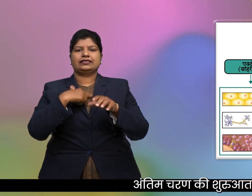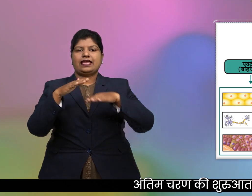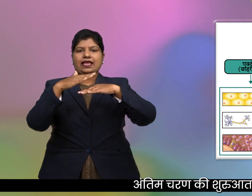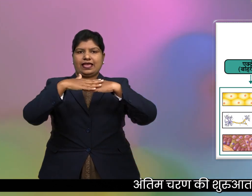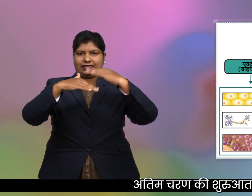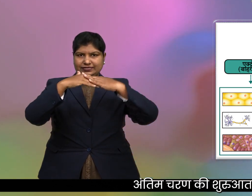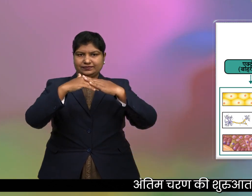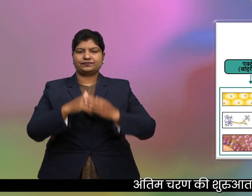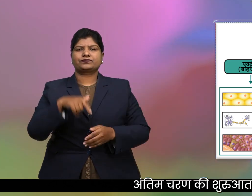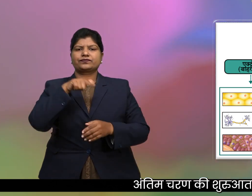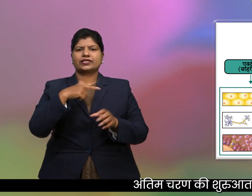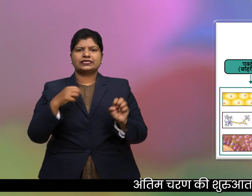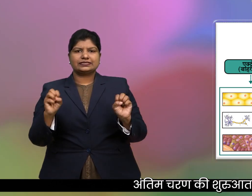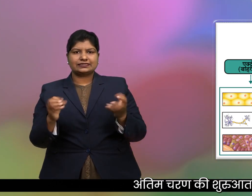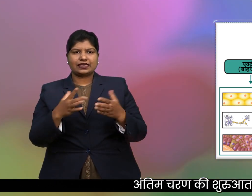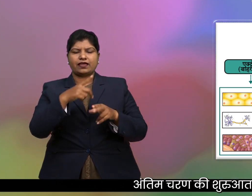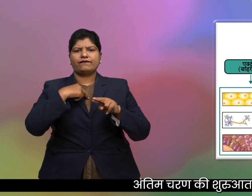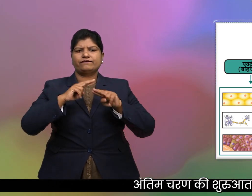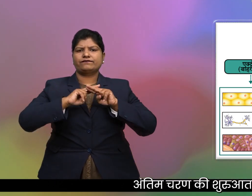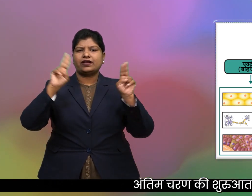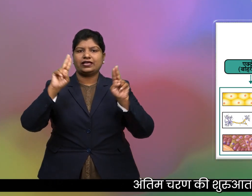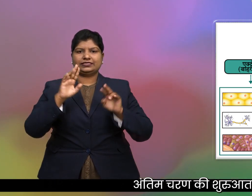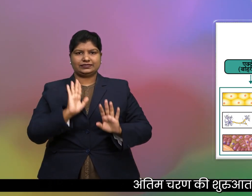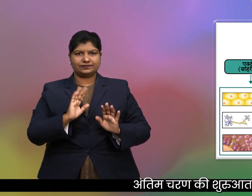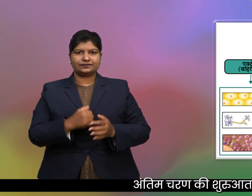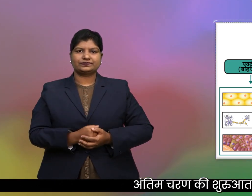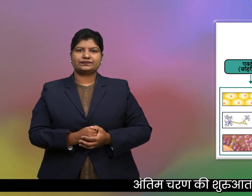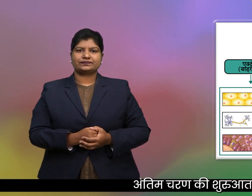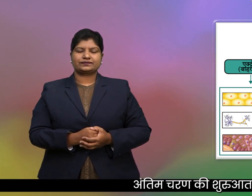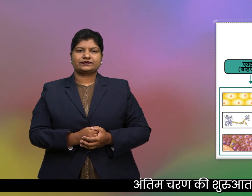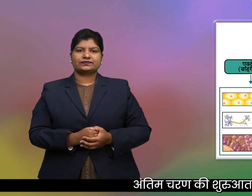अंतिम चरण की शुरुआत करती है।